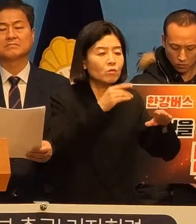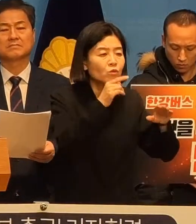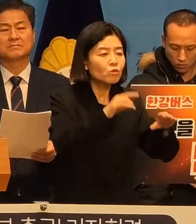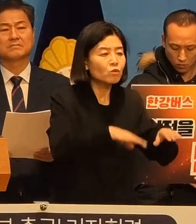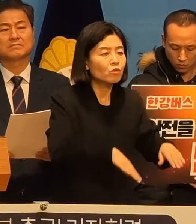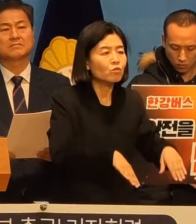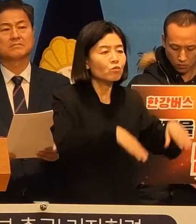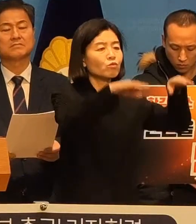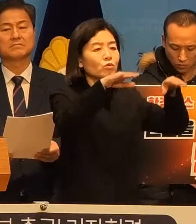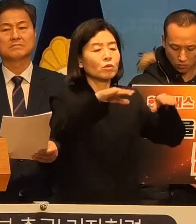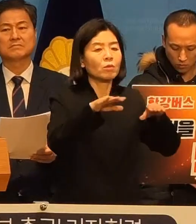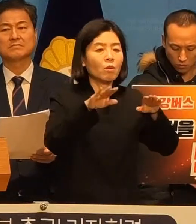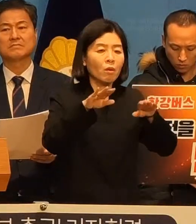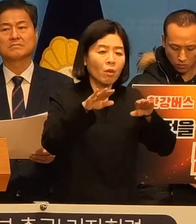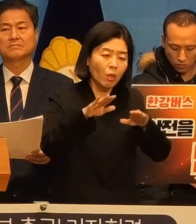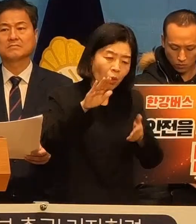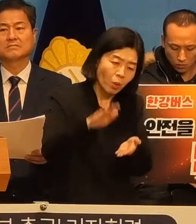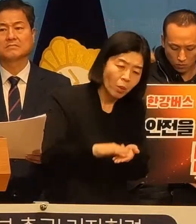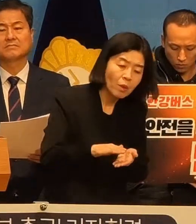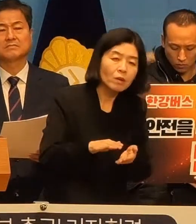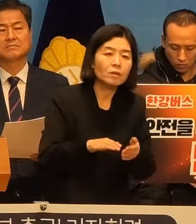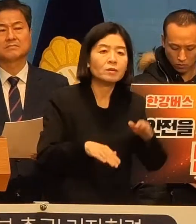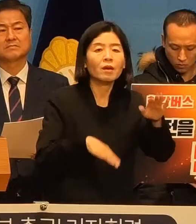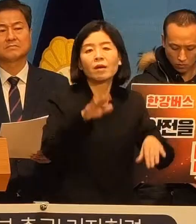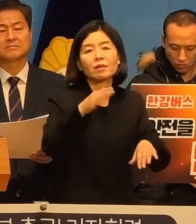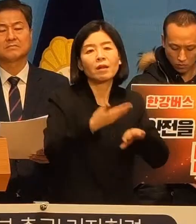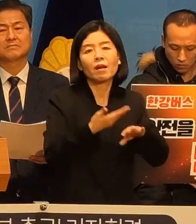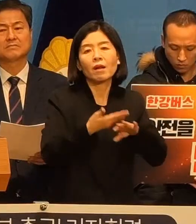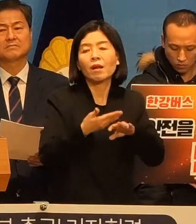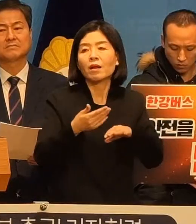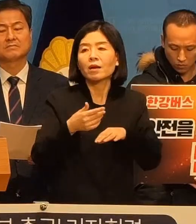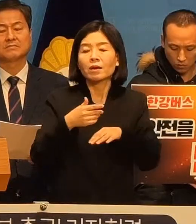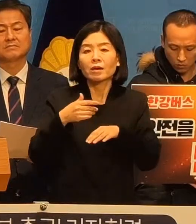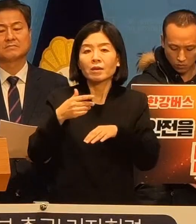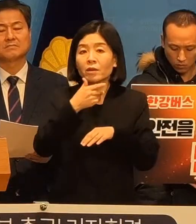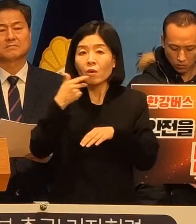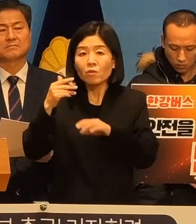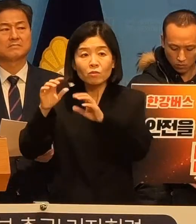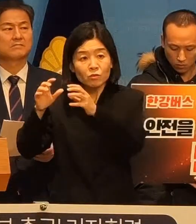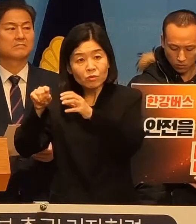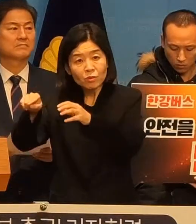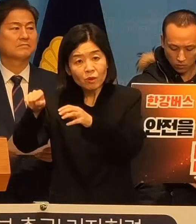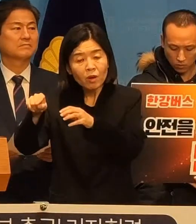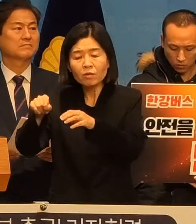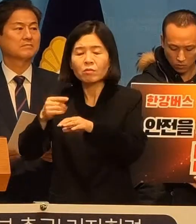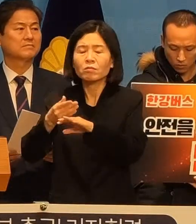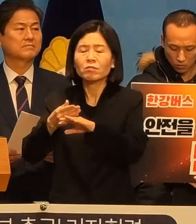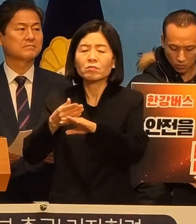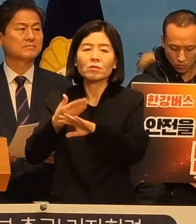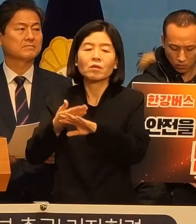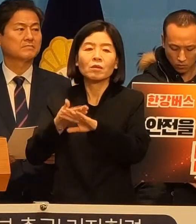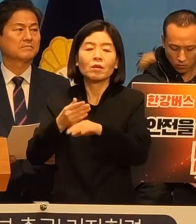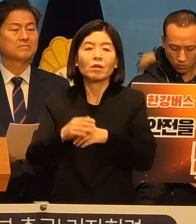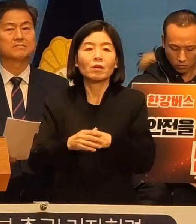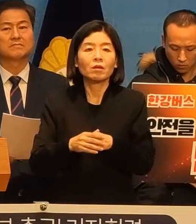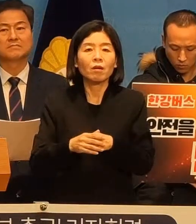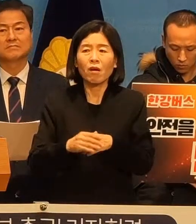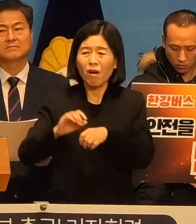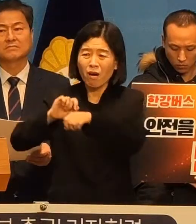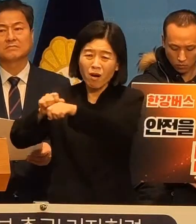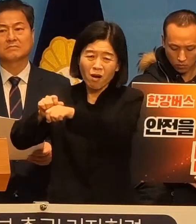근본적으로 하천의 구조 자체가 템즈강이나 베니스와는 완전히 다른 곳입니다. 이런 곳에